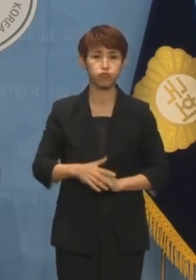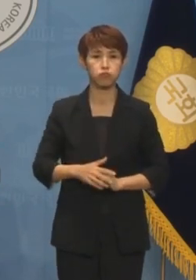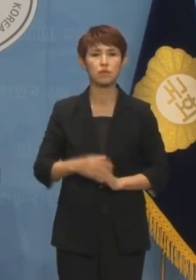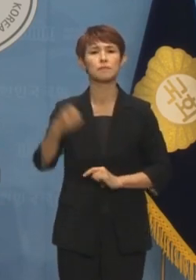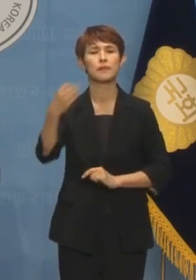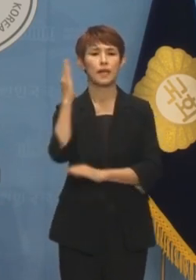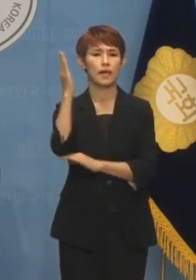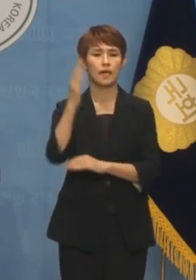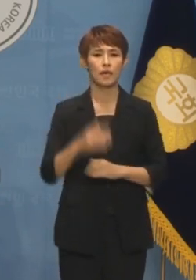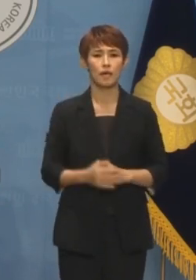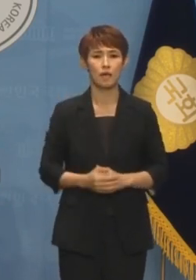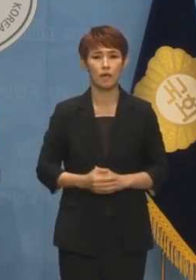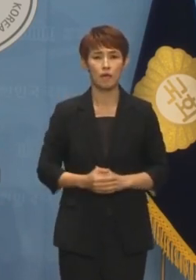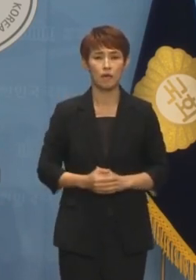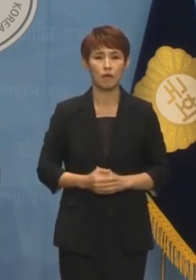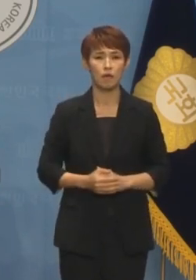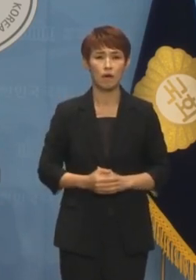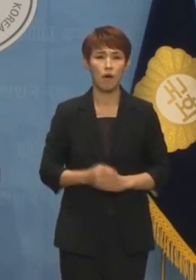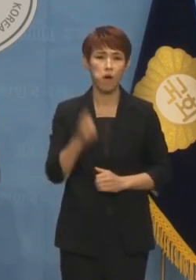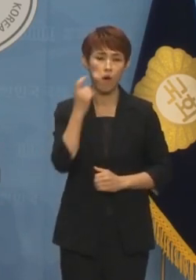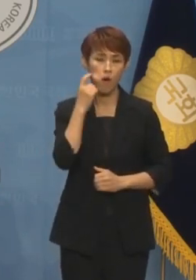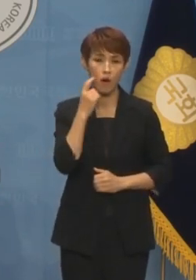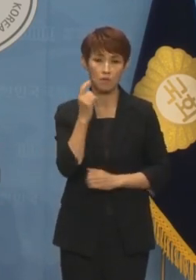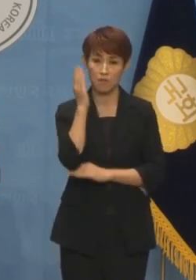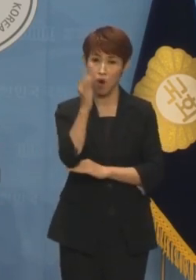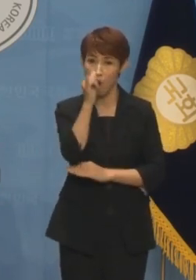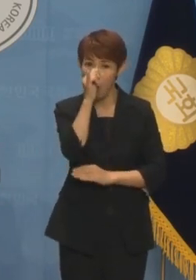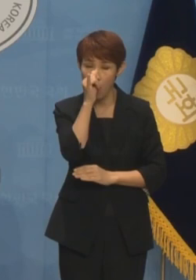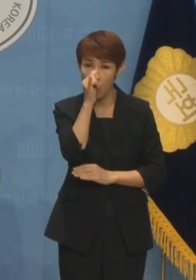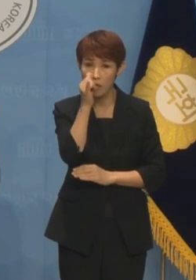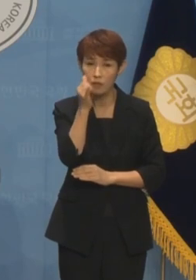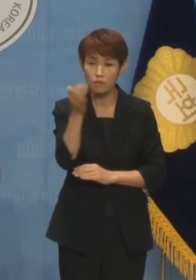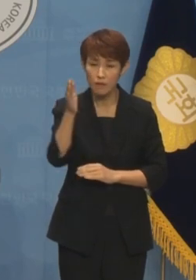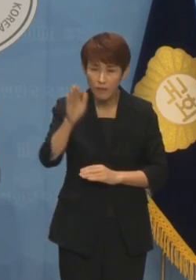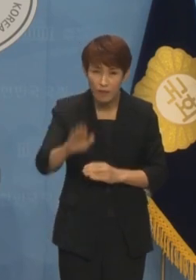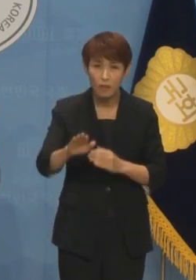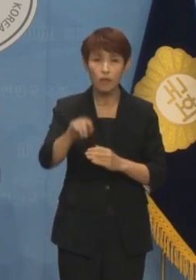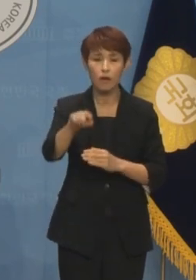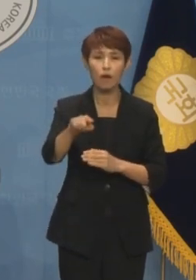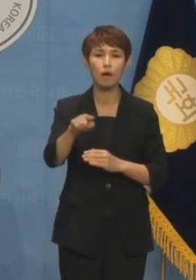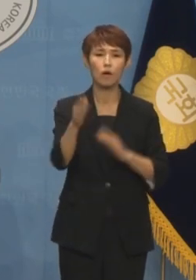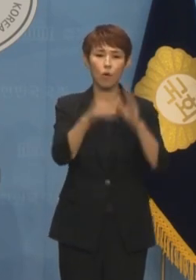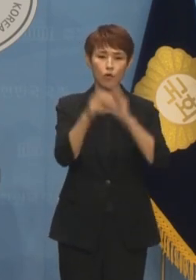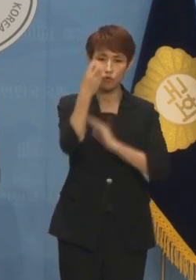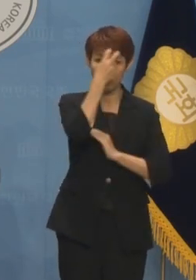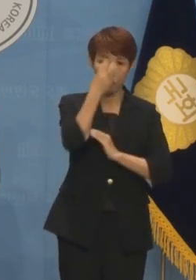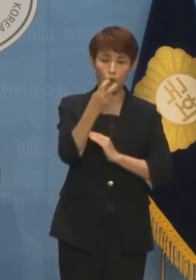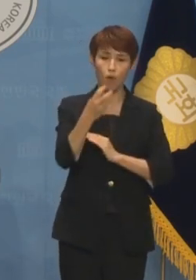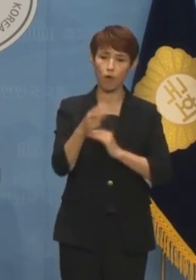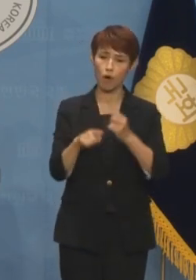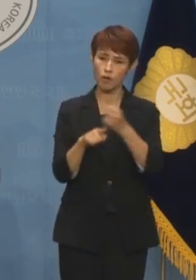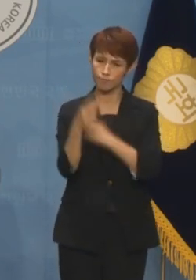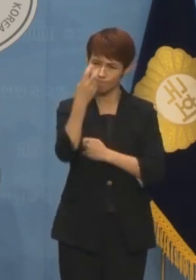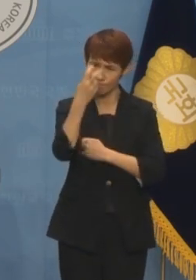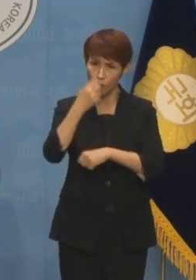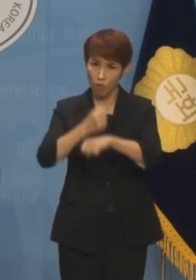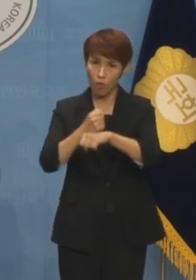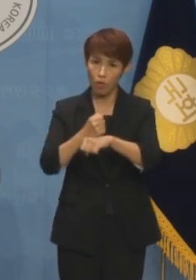있고 설사 위정을 했더라도 공수처가 철저한 수사로 밝히면 되는